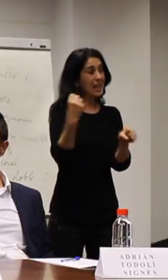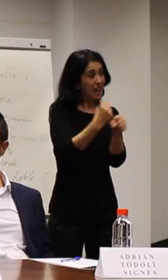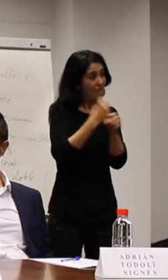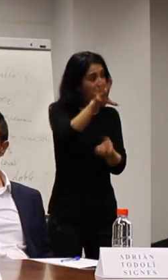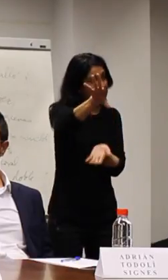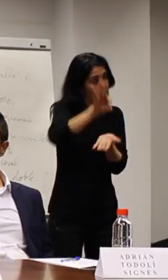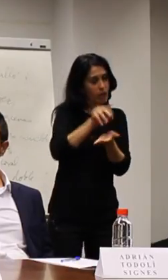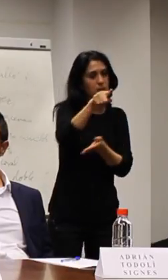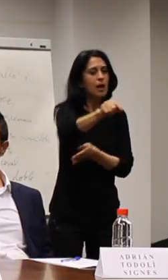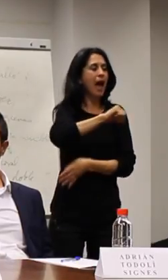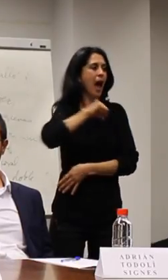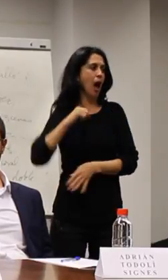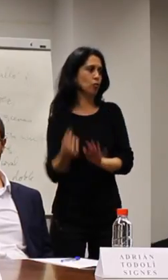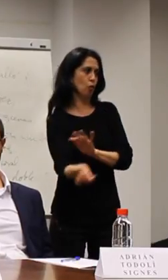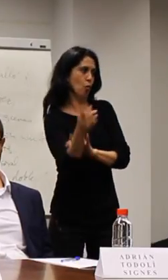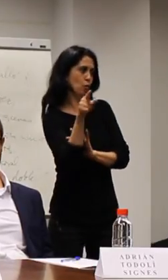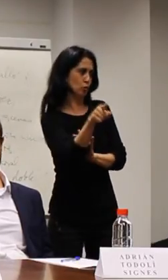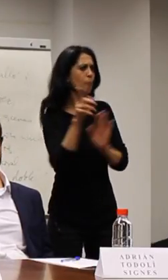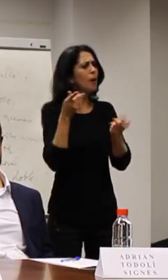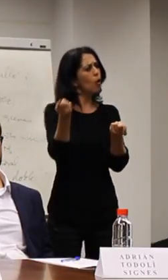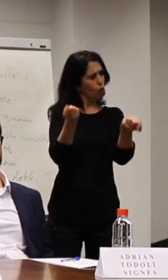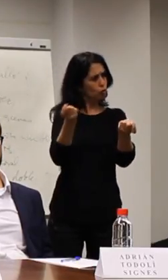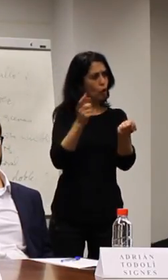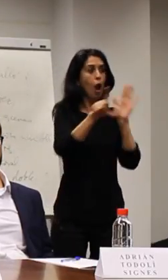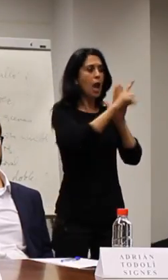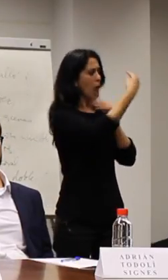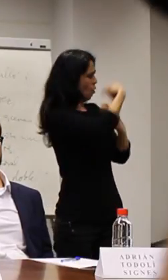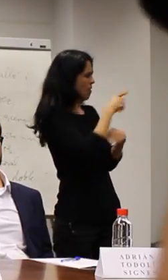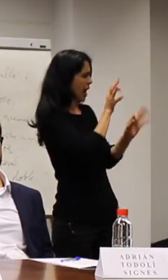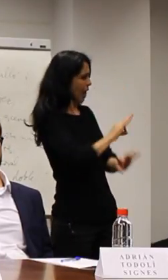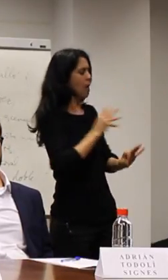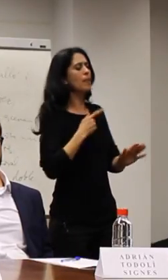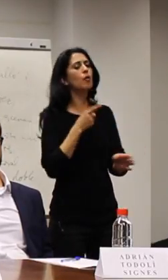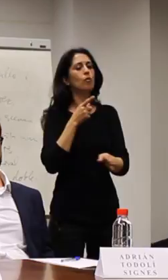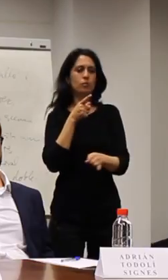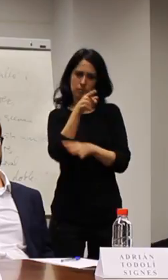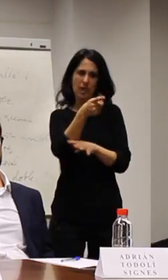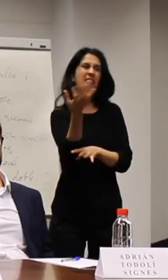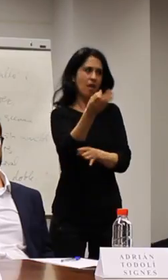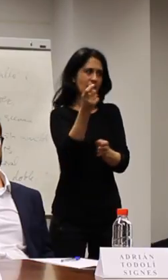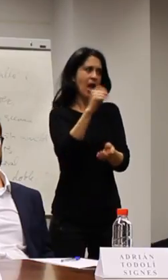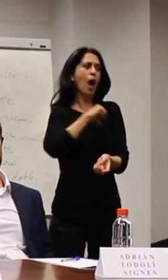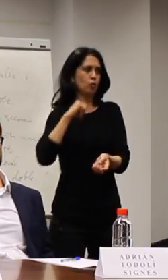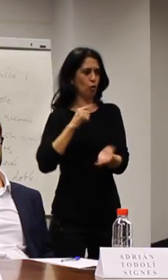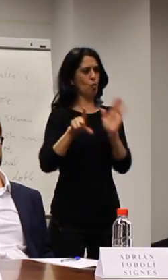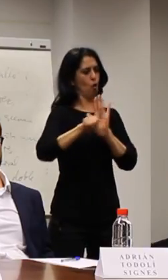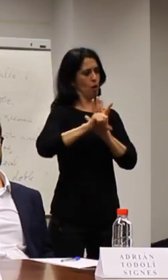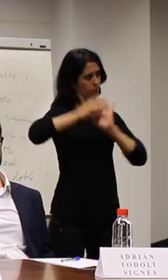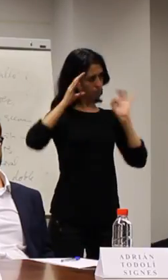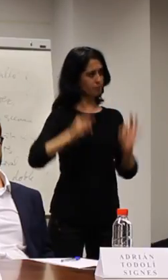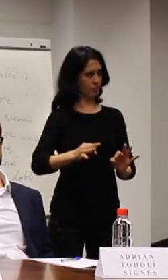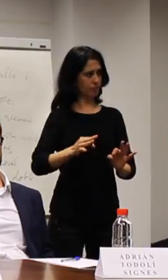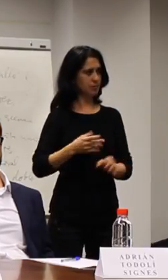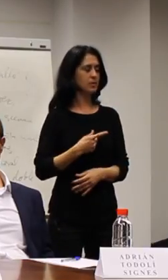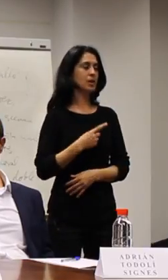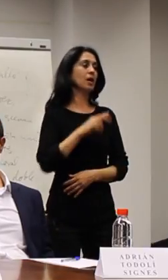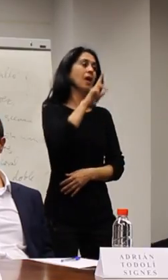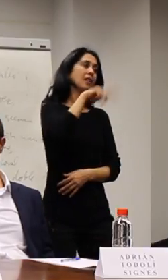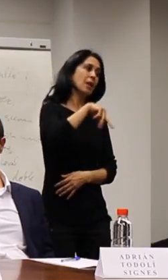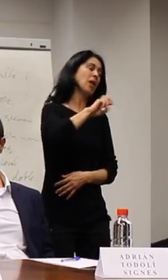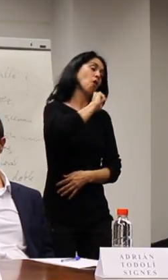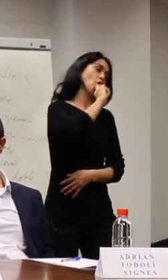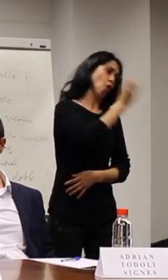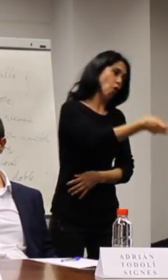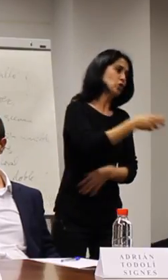obliga, pero sí que lo controlan. Y tenemos otro tipo de plataformas, por supuesto de delivery, se